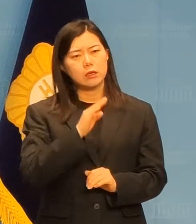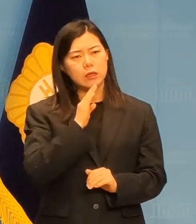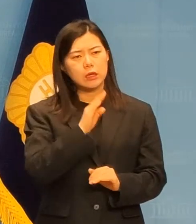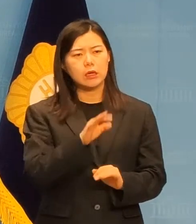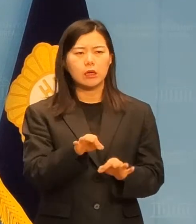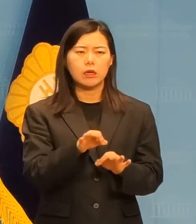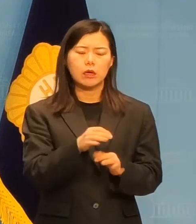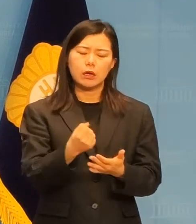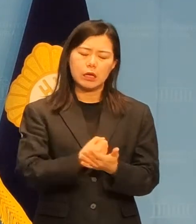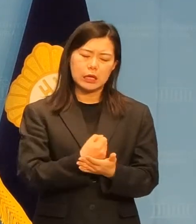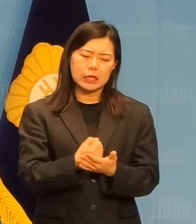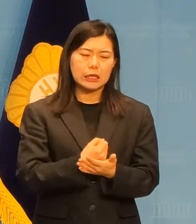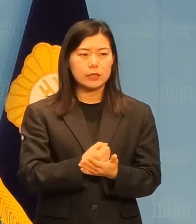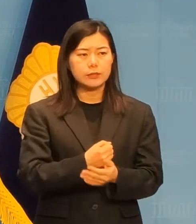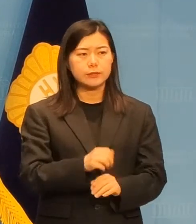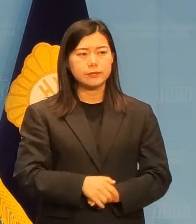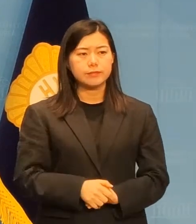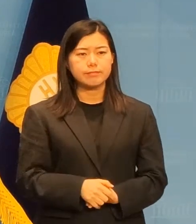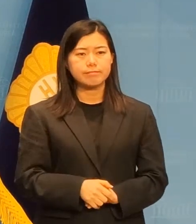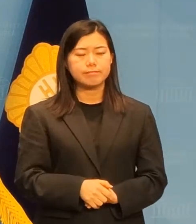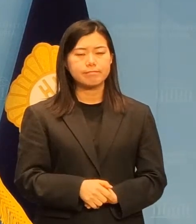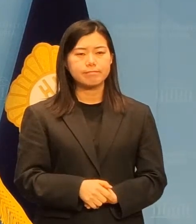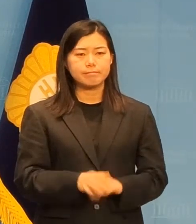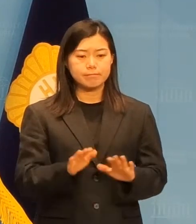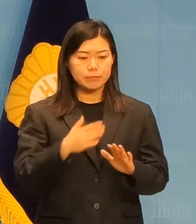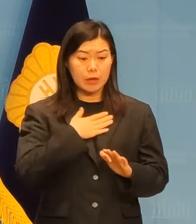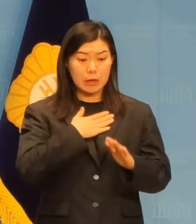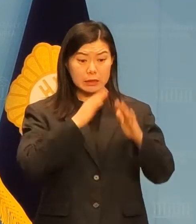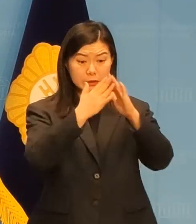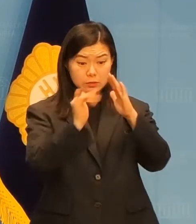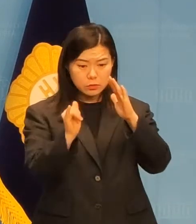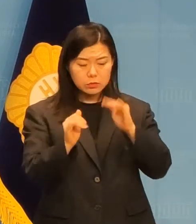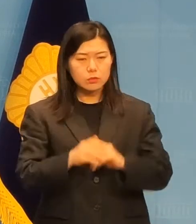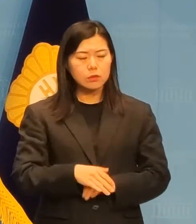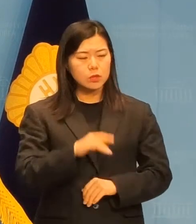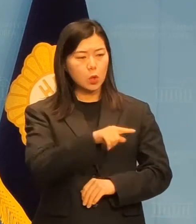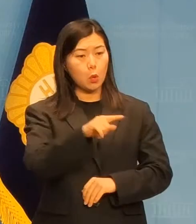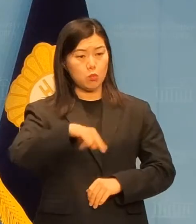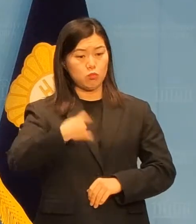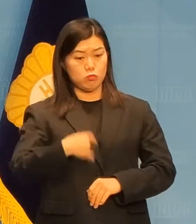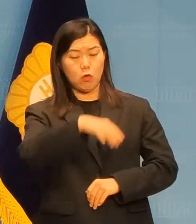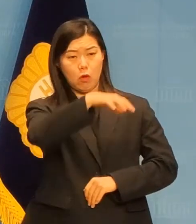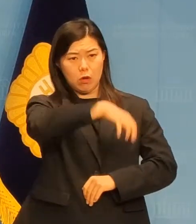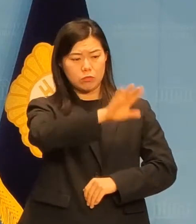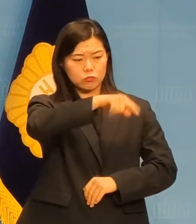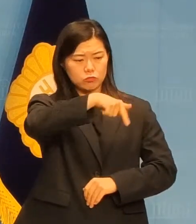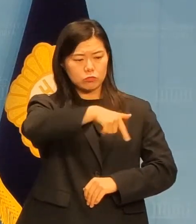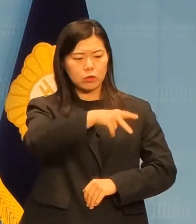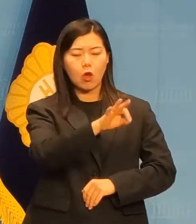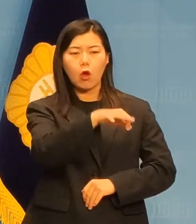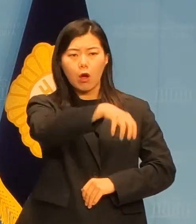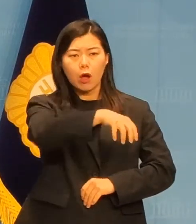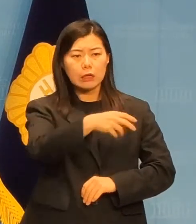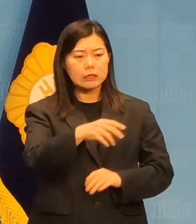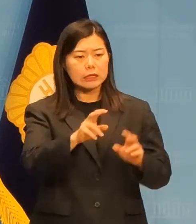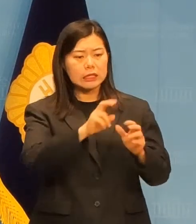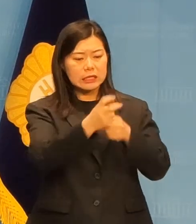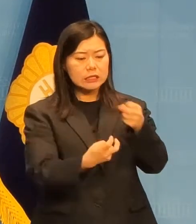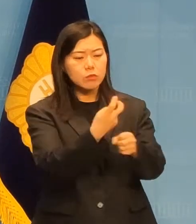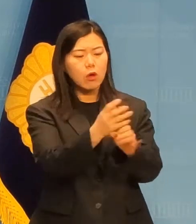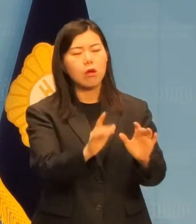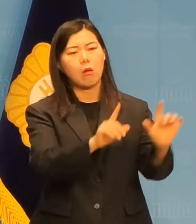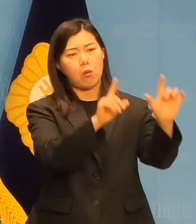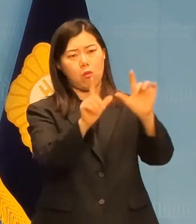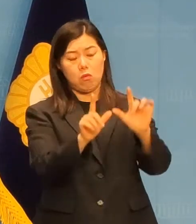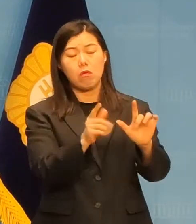상황도 벌어지게 됐습니다. 저희 가족들도 북경에서 20년 이상 생활을 하고 있는데 가장 어려운